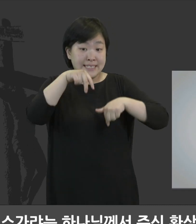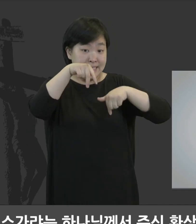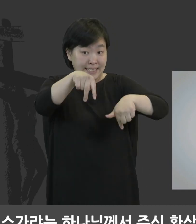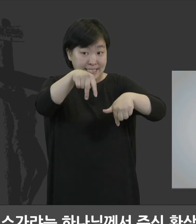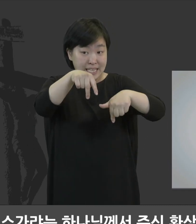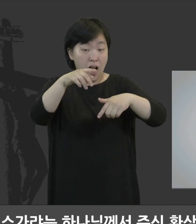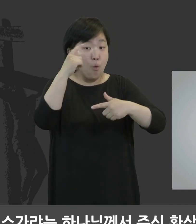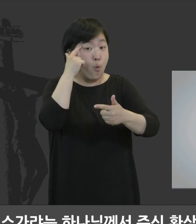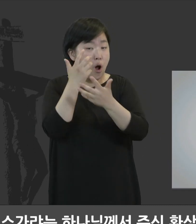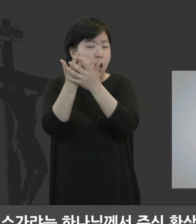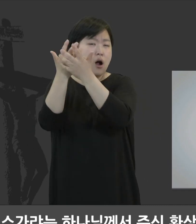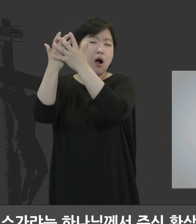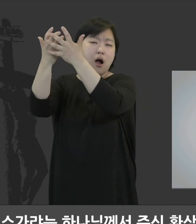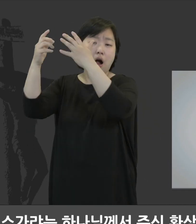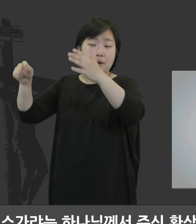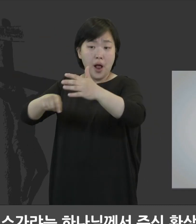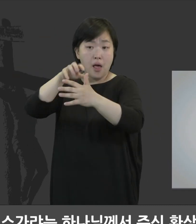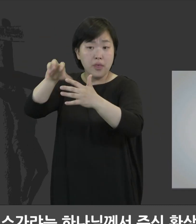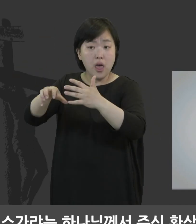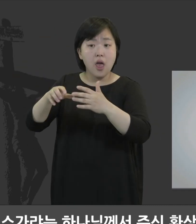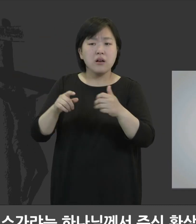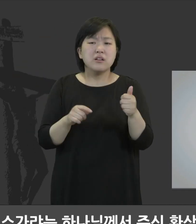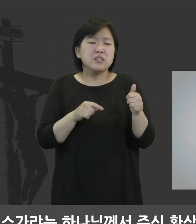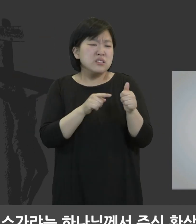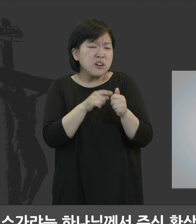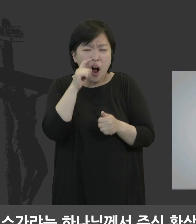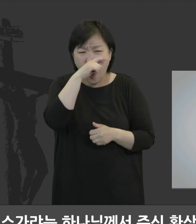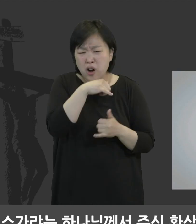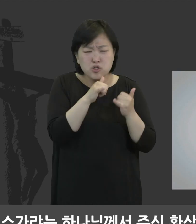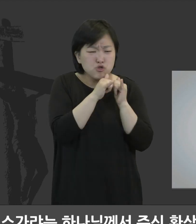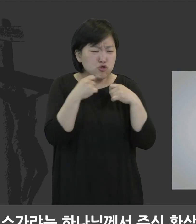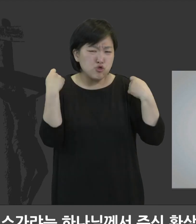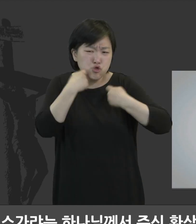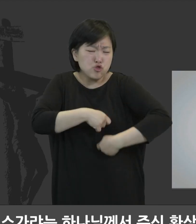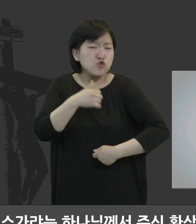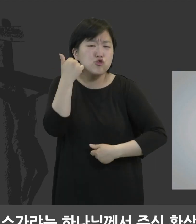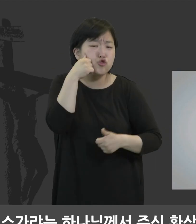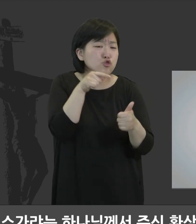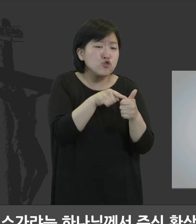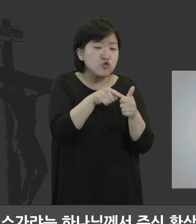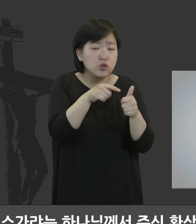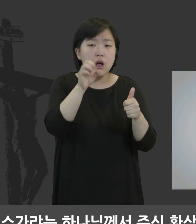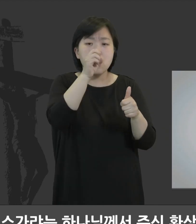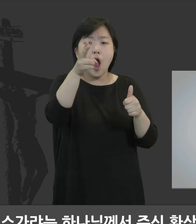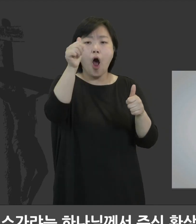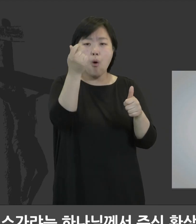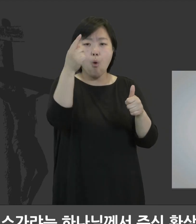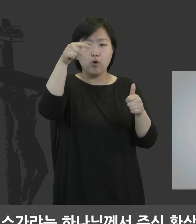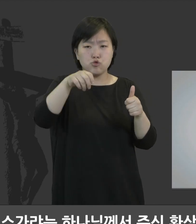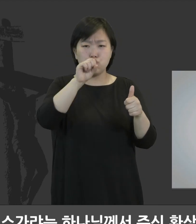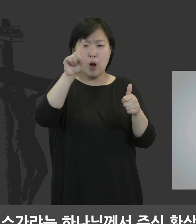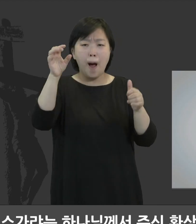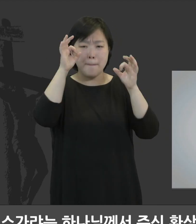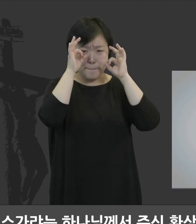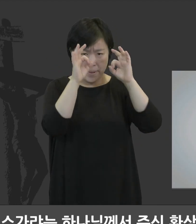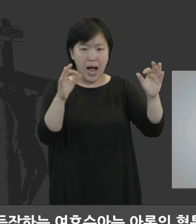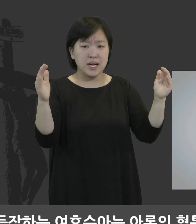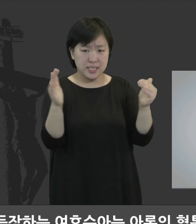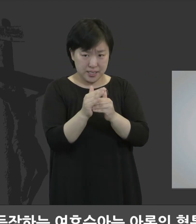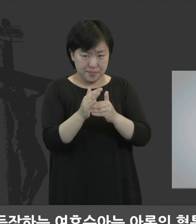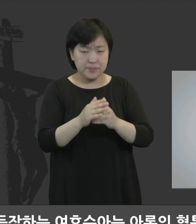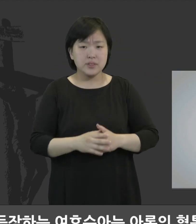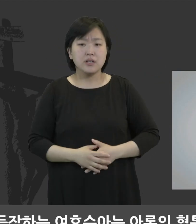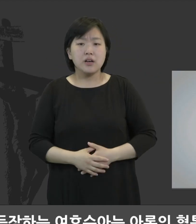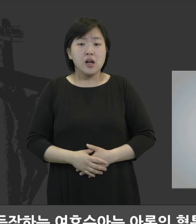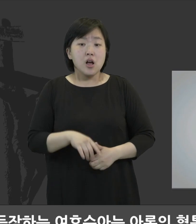스가랴는 하나님께서 주신 환상 가운데 여호와 앞에 더러운 옷을 입고 서 있는 대제사장 여호수아를 봅니다.